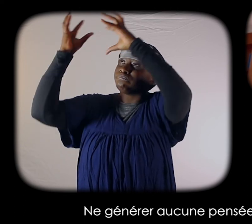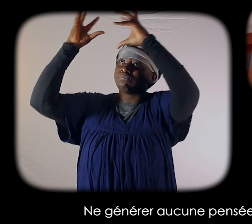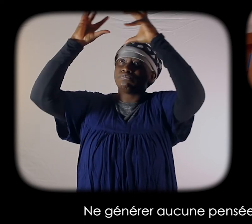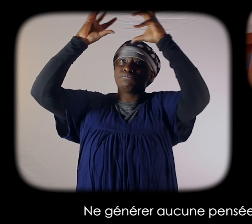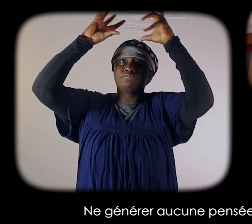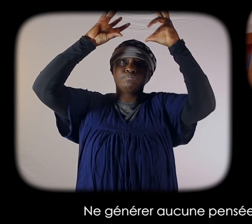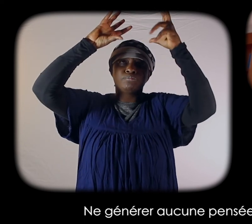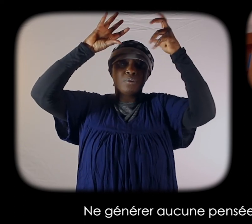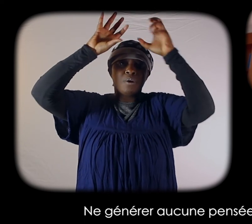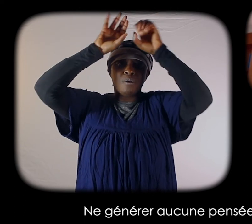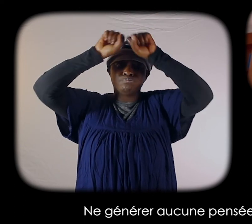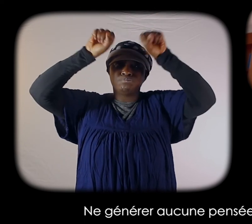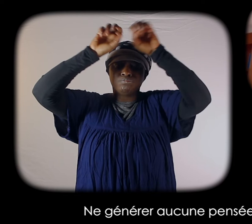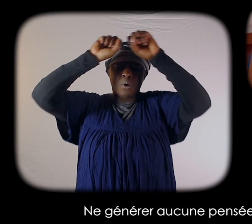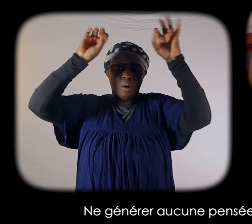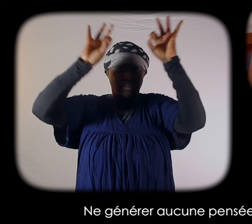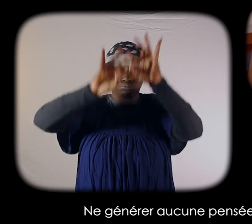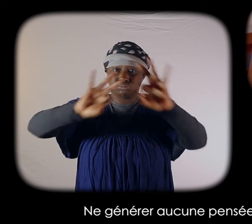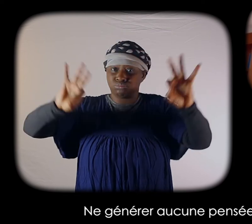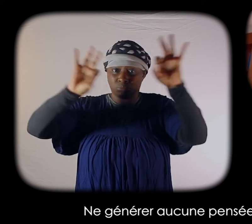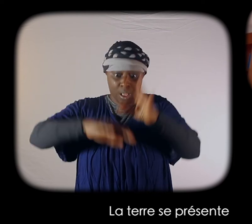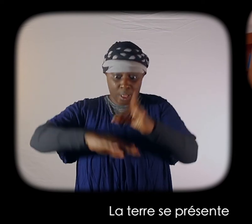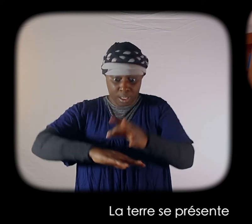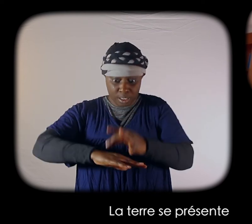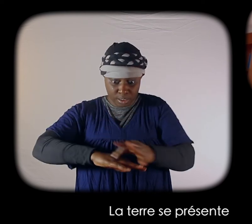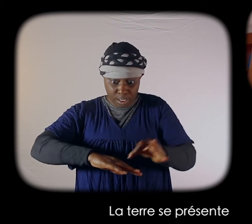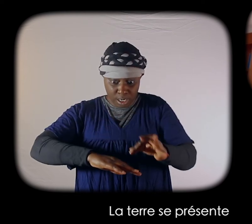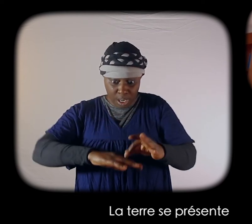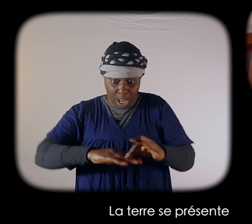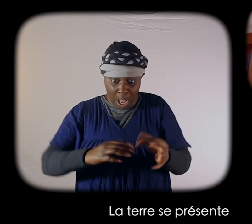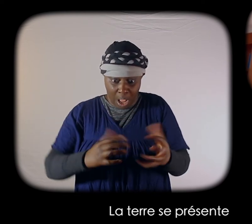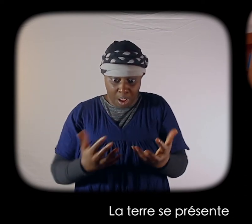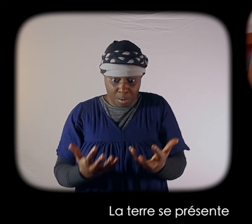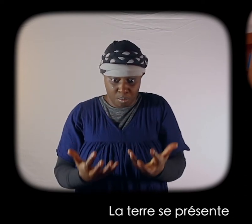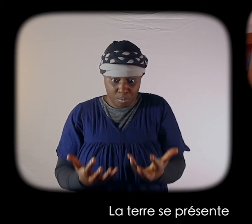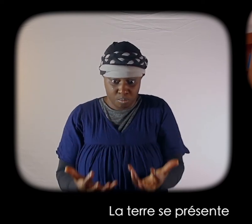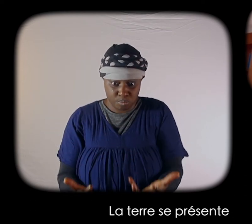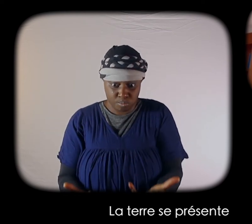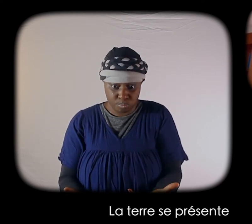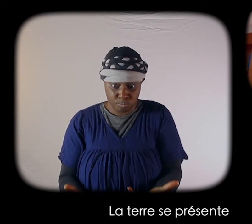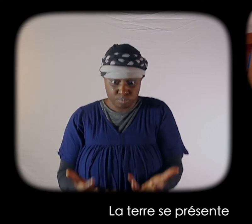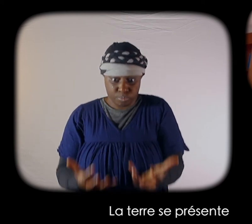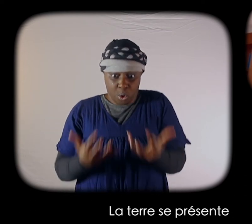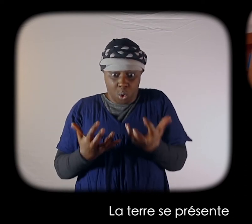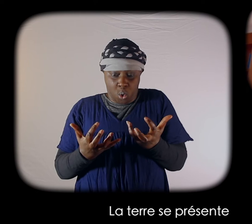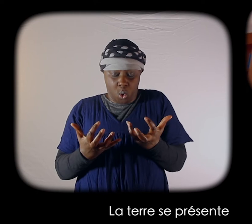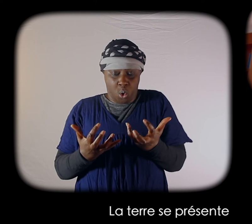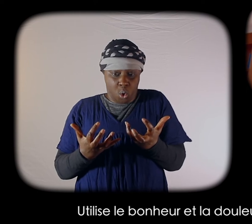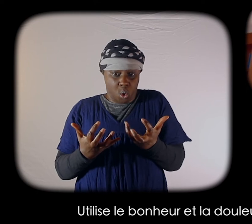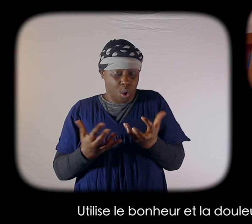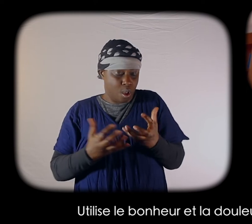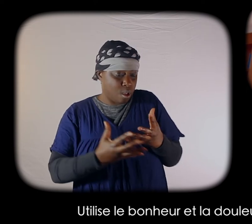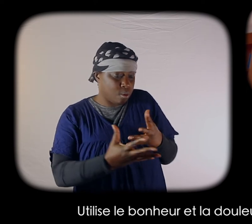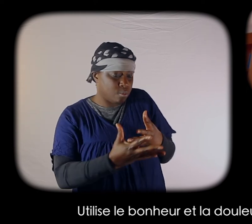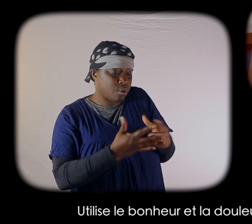生成无需洞察，大地自己呈现。